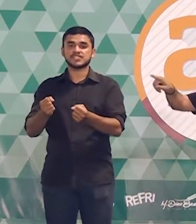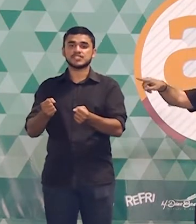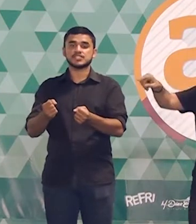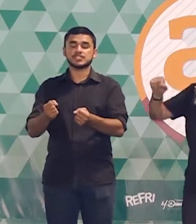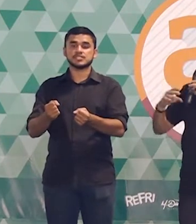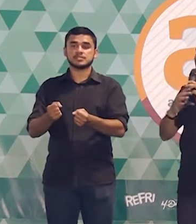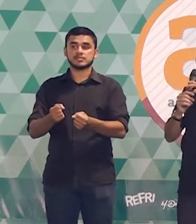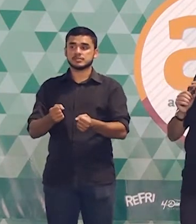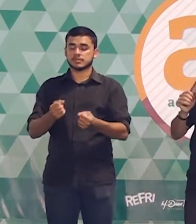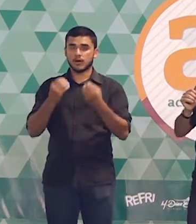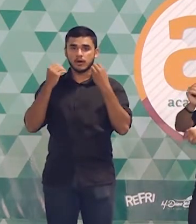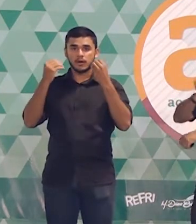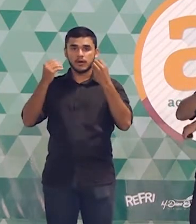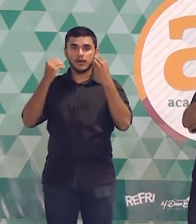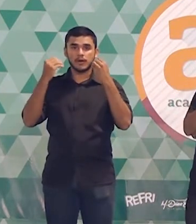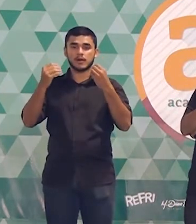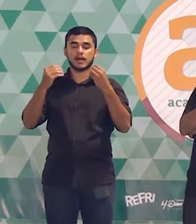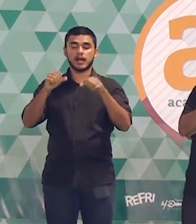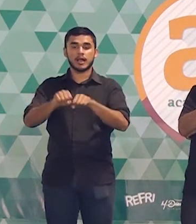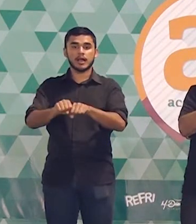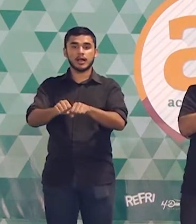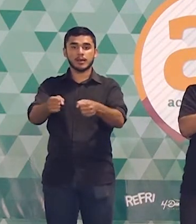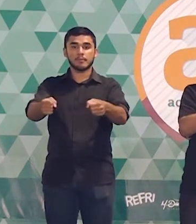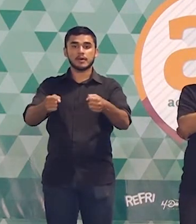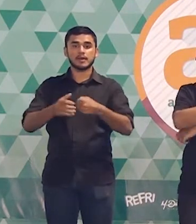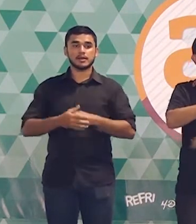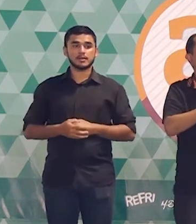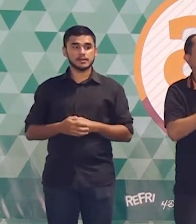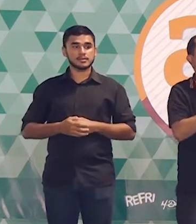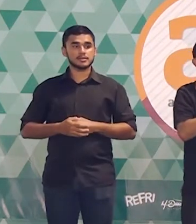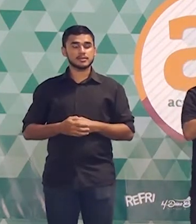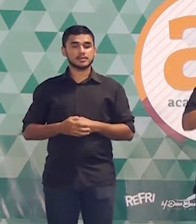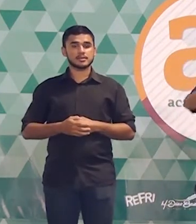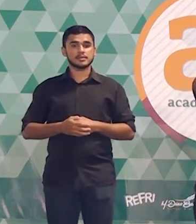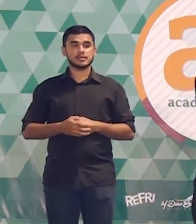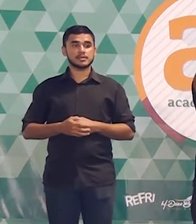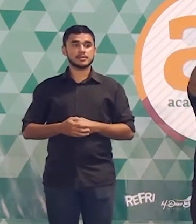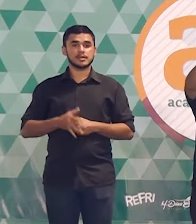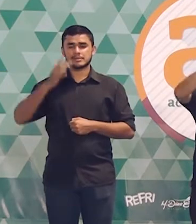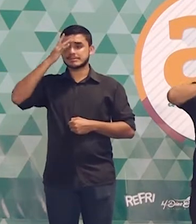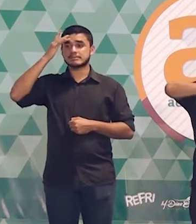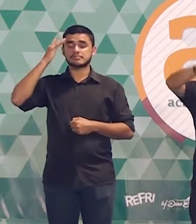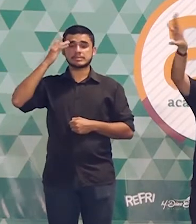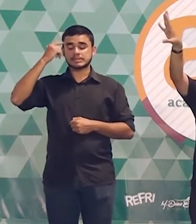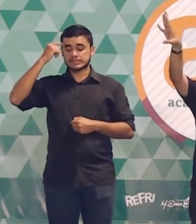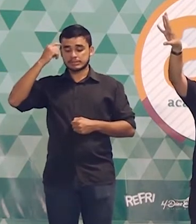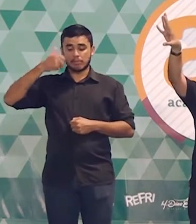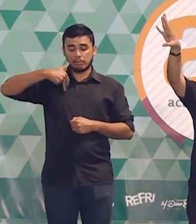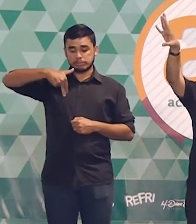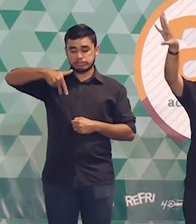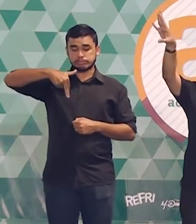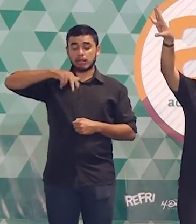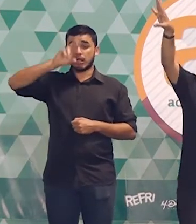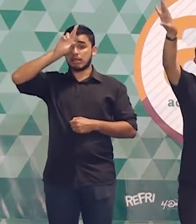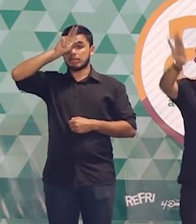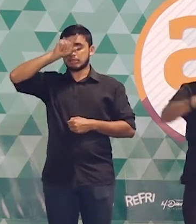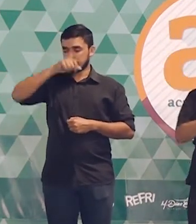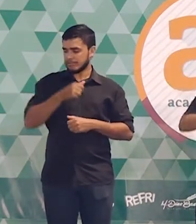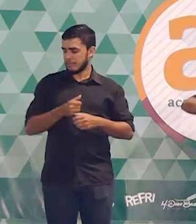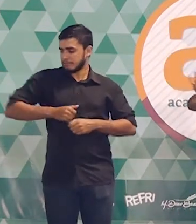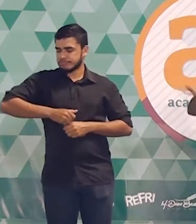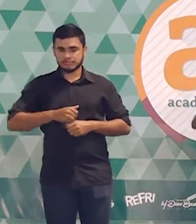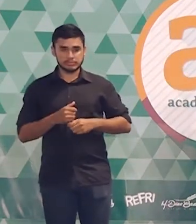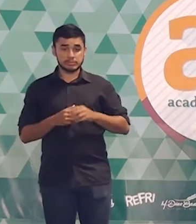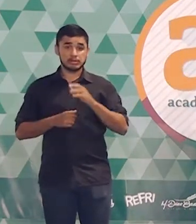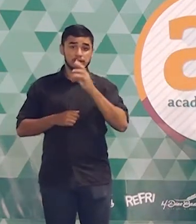imaginou você quebrar uma obra de arte? Já imaginou isso? Você, tem gente que é desastrado, não pode entrar nas casas freitas, né?